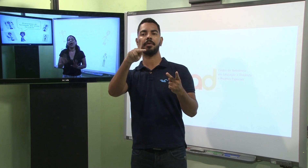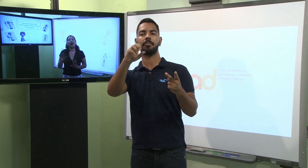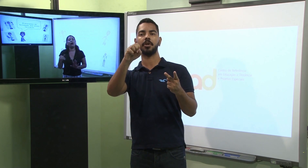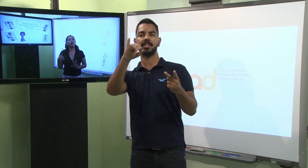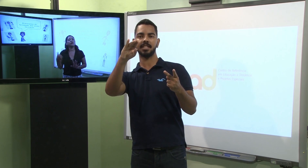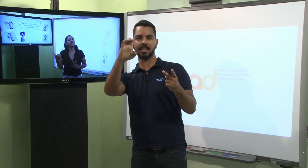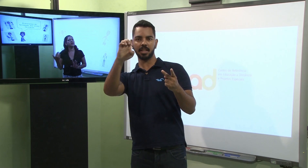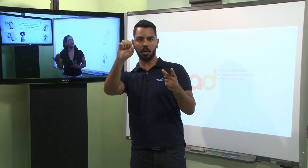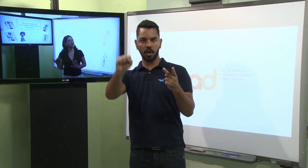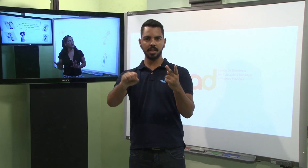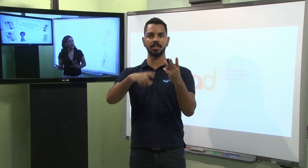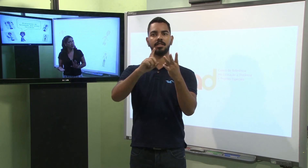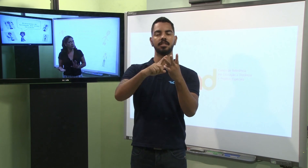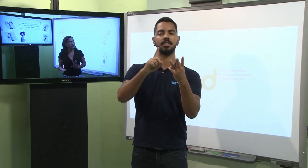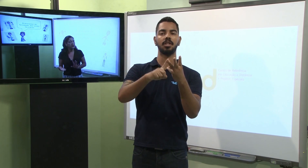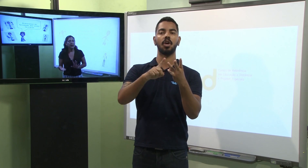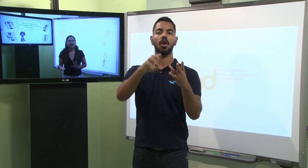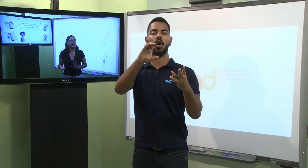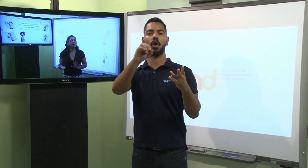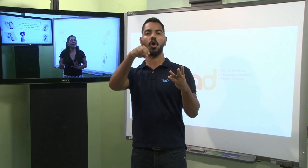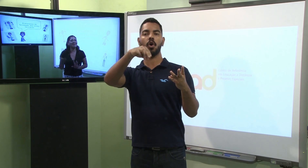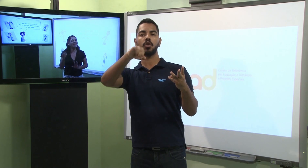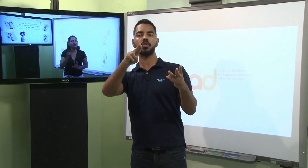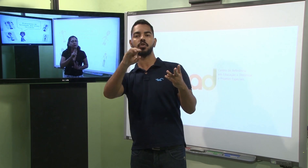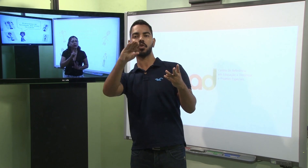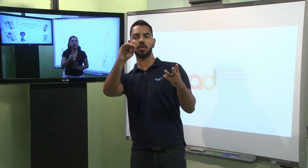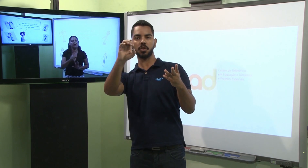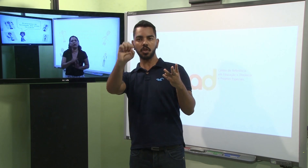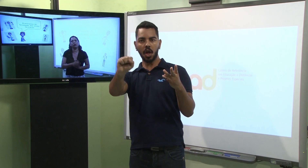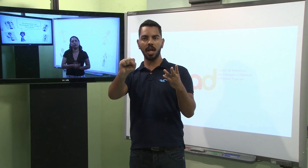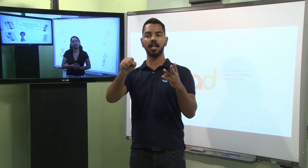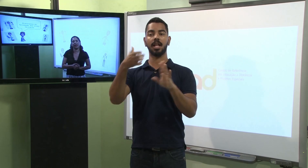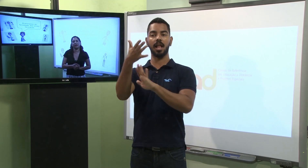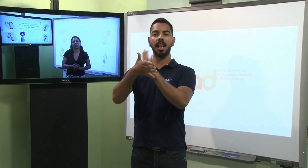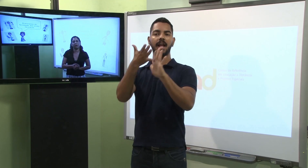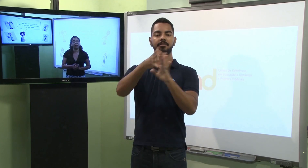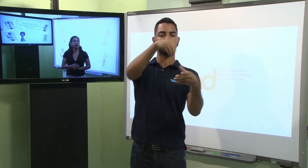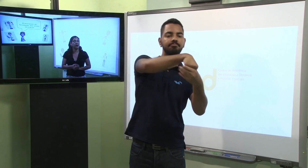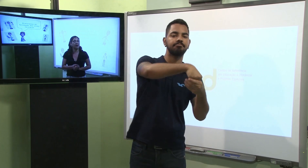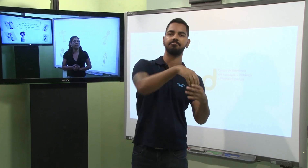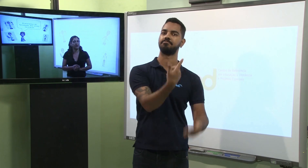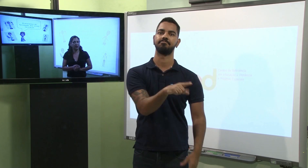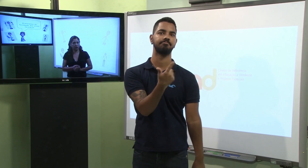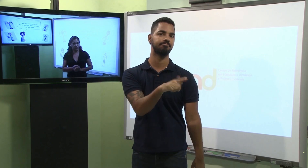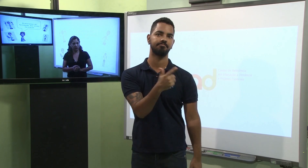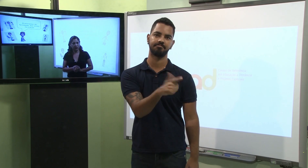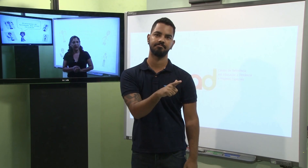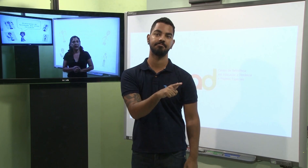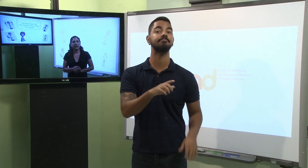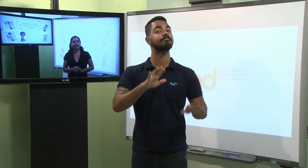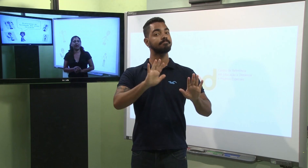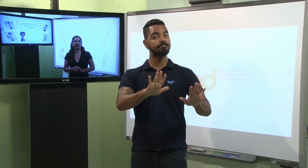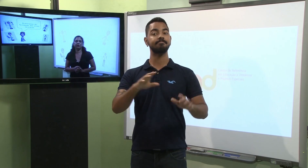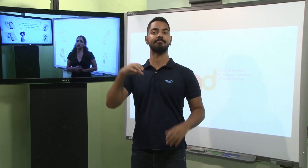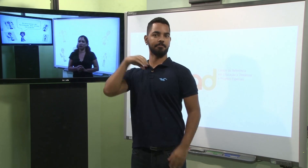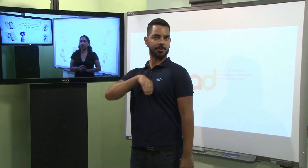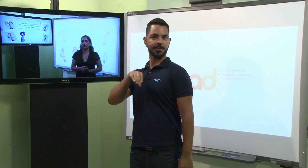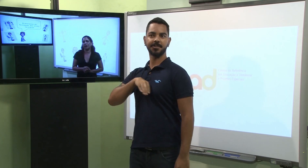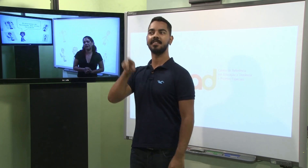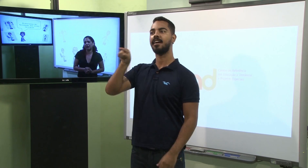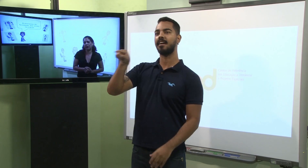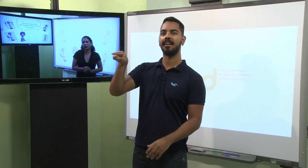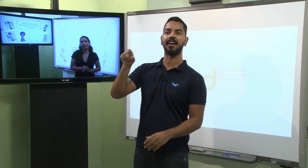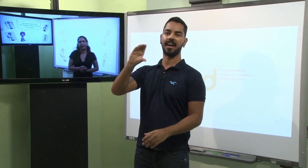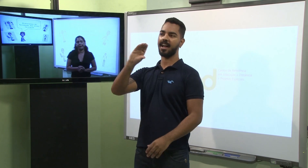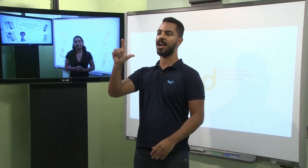Porém, há outra categoria na Libras que também não tem na língua portuguesa, chamados classificadores, que estaremos